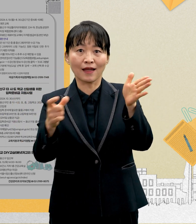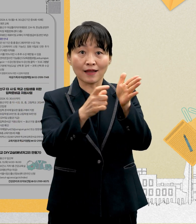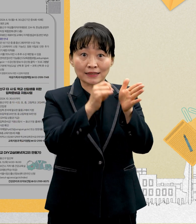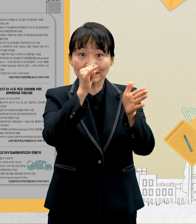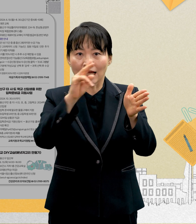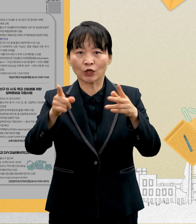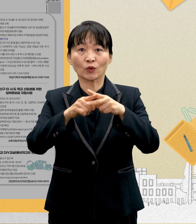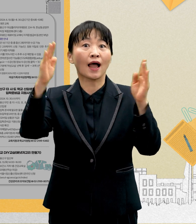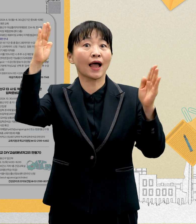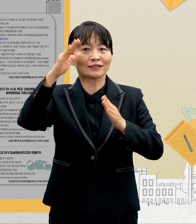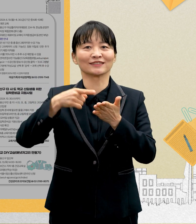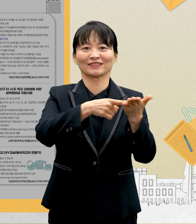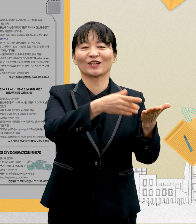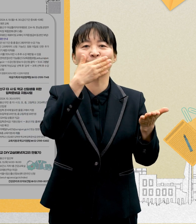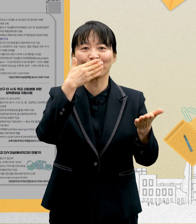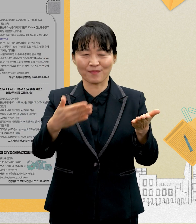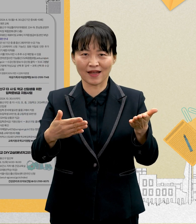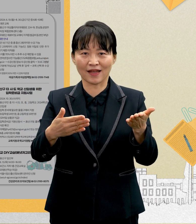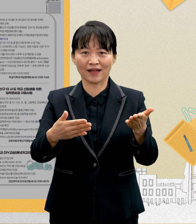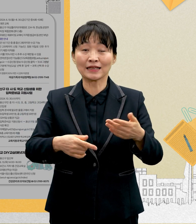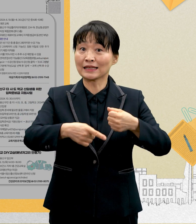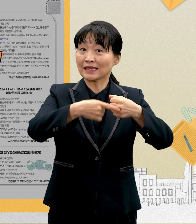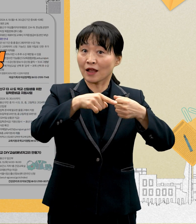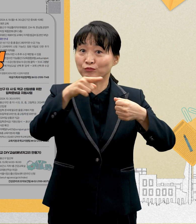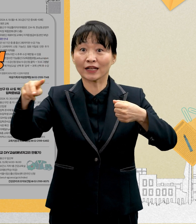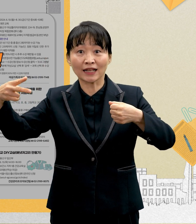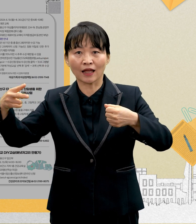있는데요. 초등학교 1학년에서 2학년은 20명,